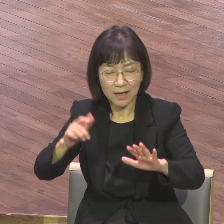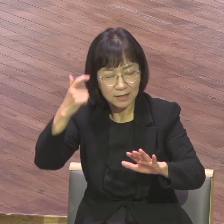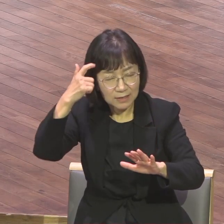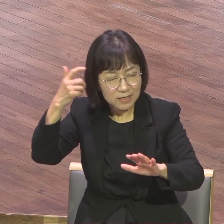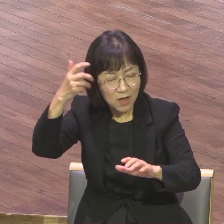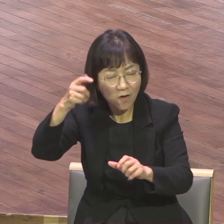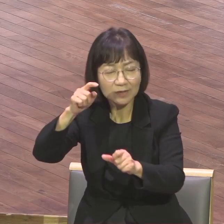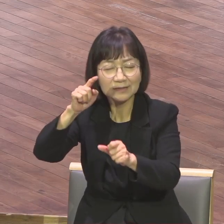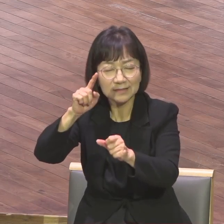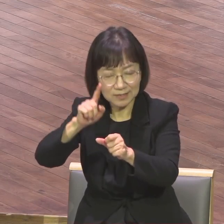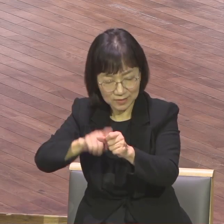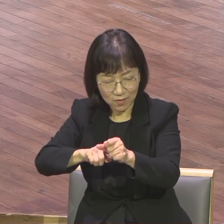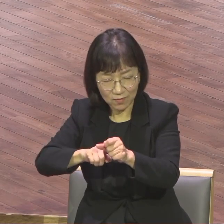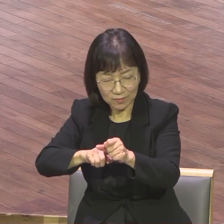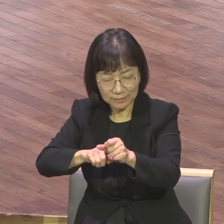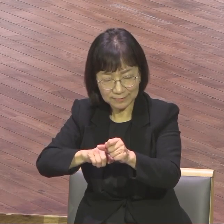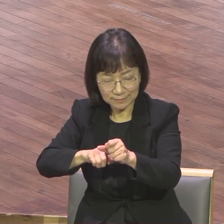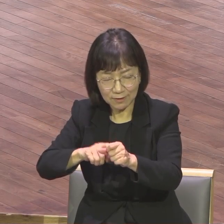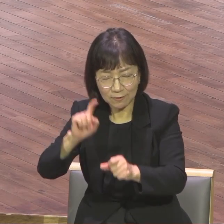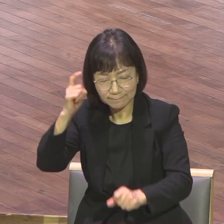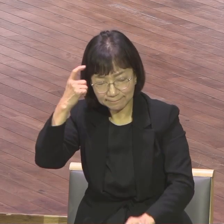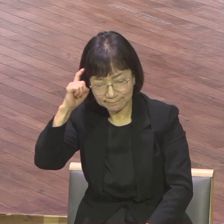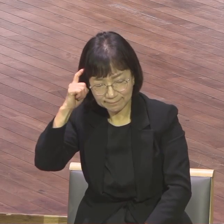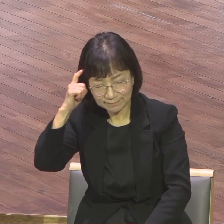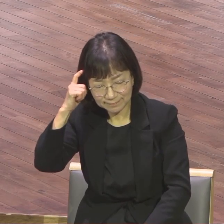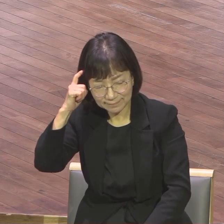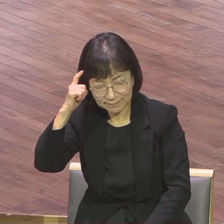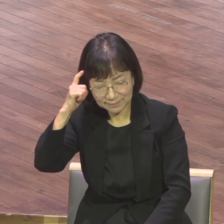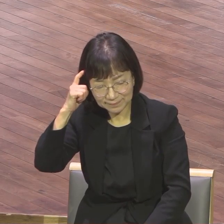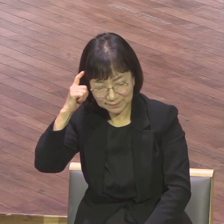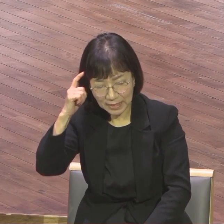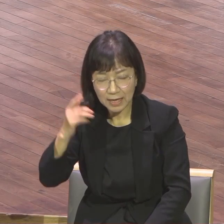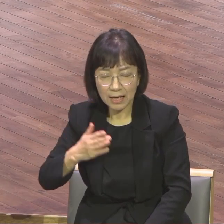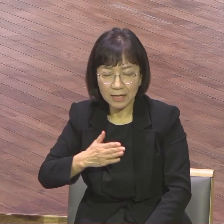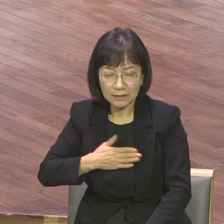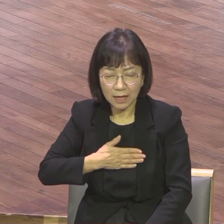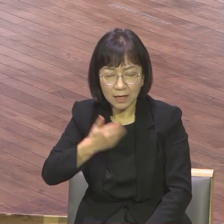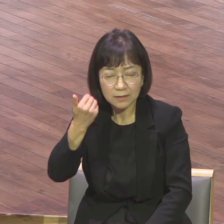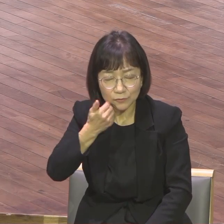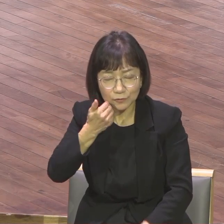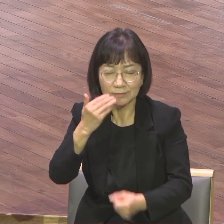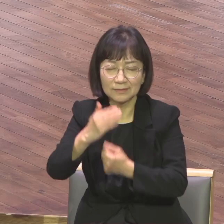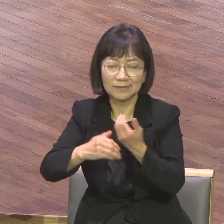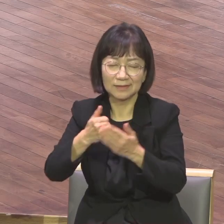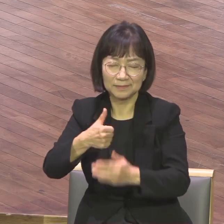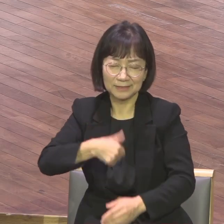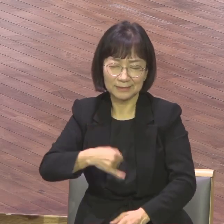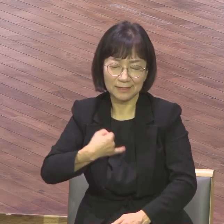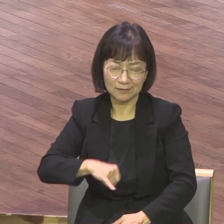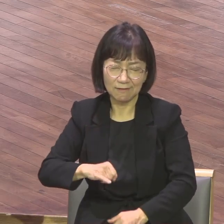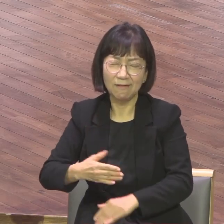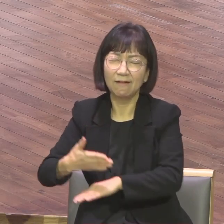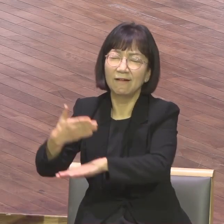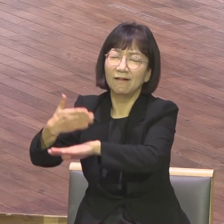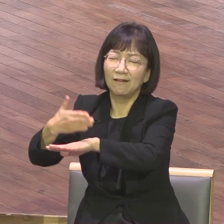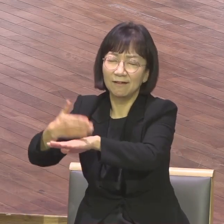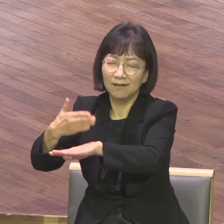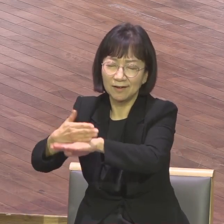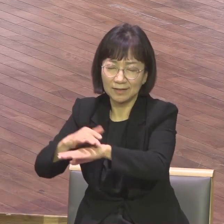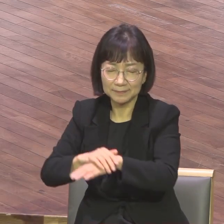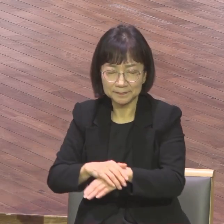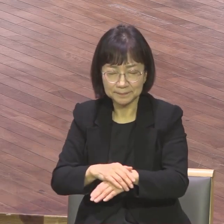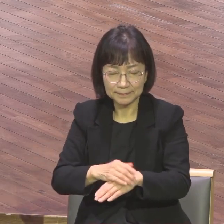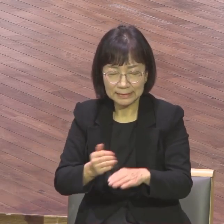이 추수감사주의를 바라보고 해석하면서 회복된 신분에 감사하고 우리에게 산소망 주신 덕분에